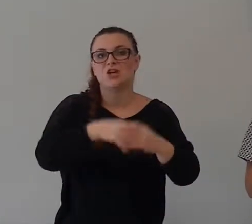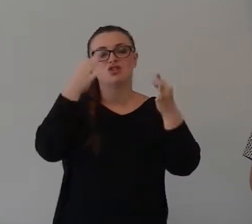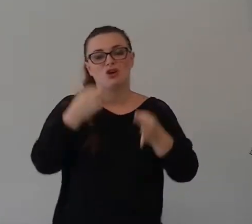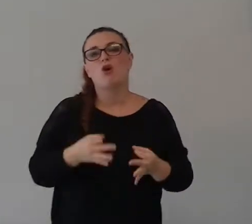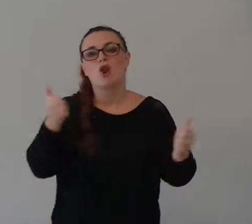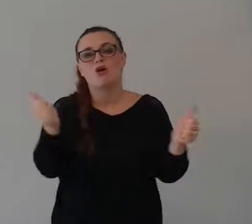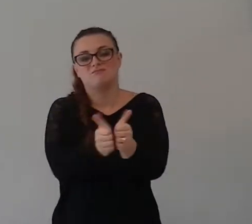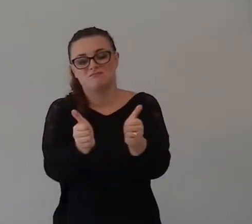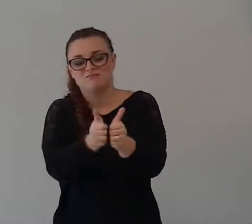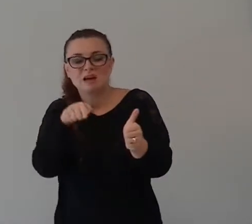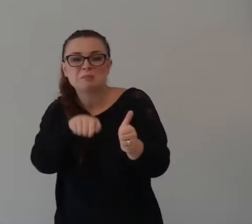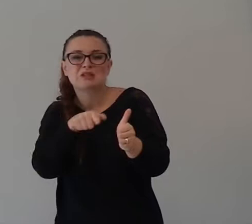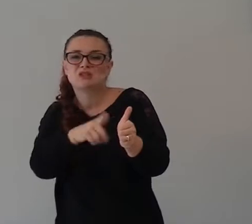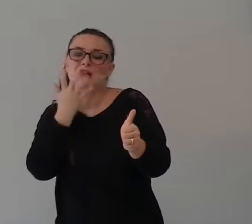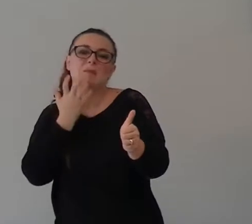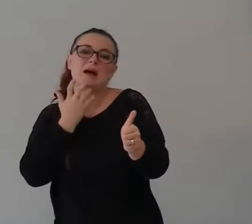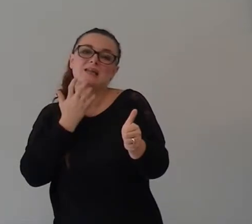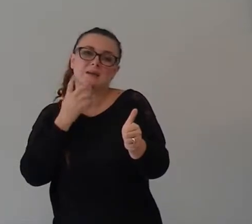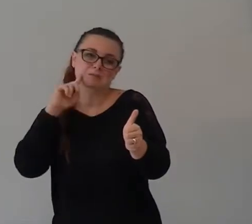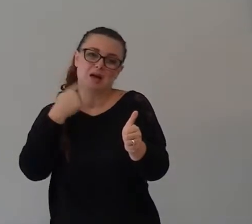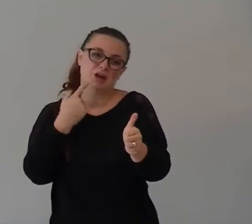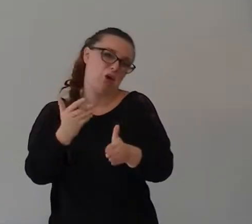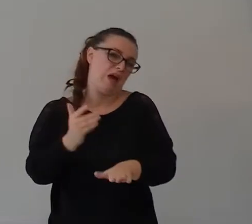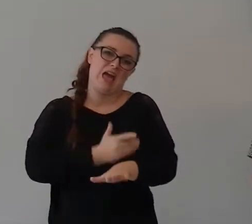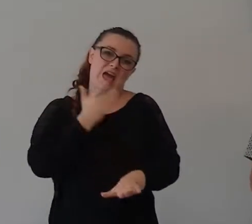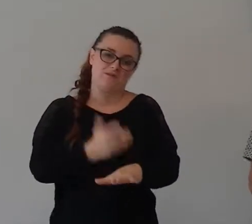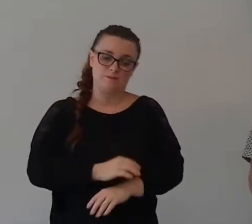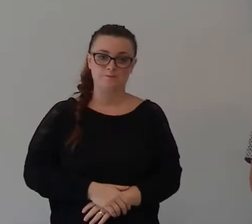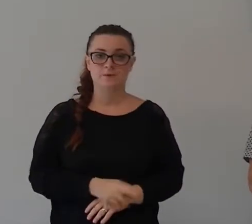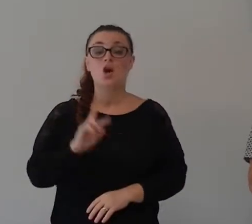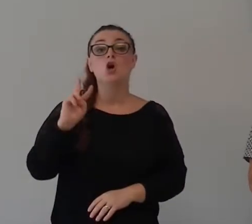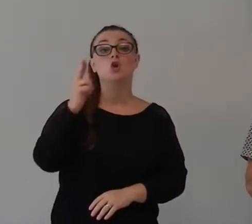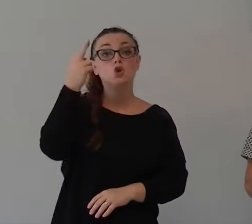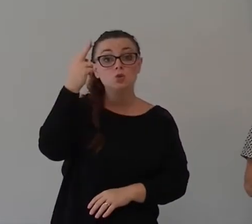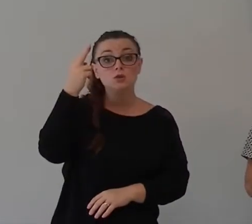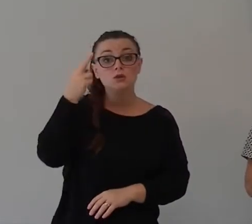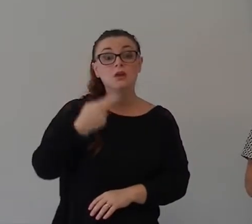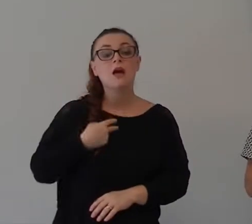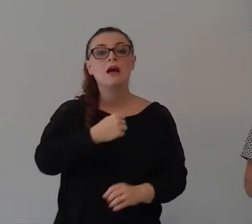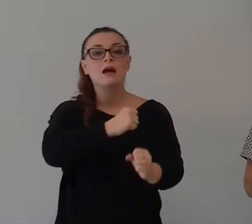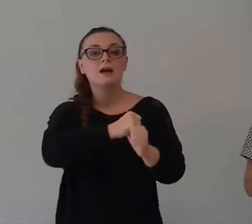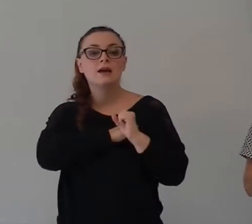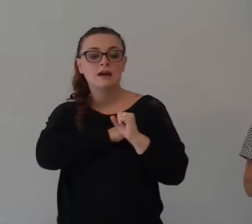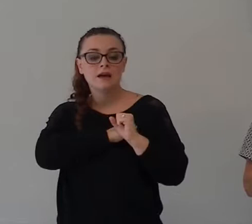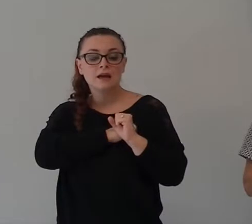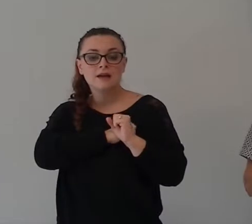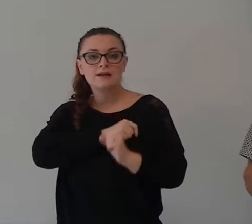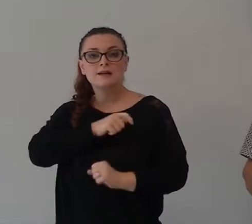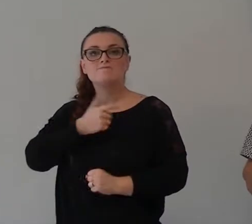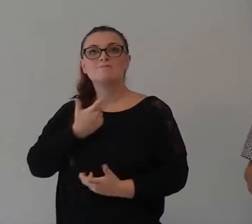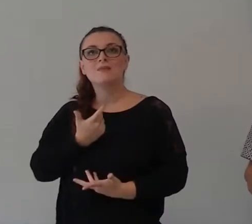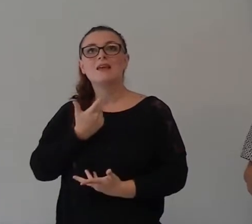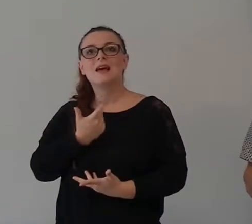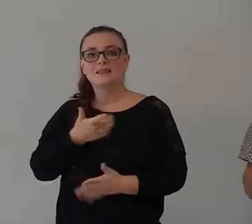così. Ruth è una neocredente, ricordatevi che sono una neocredente, ma